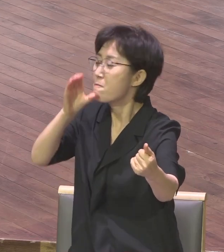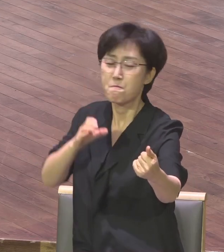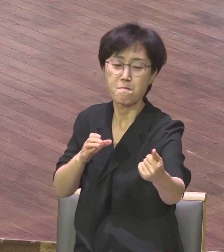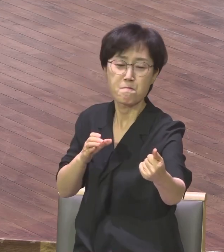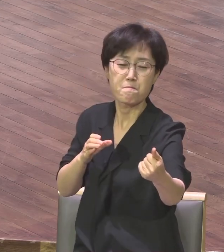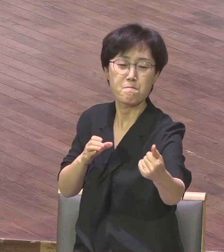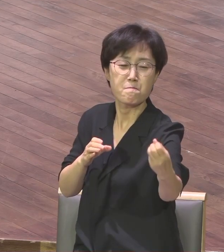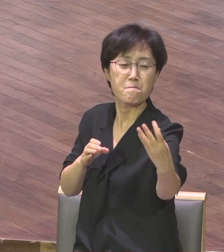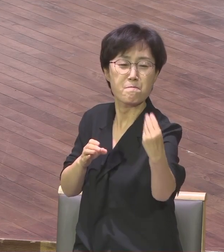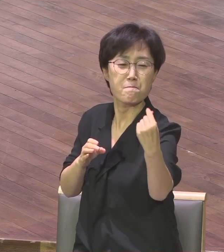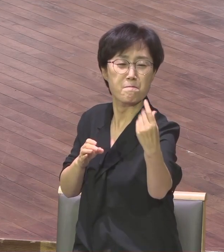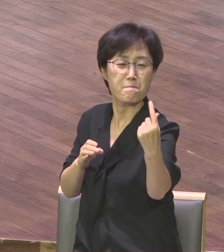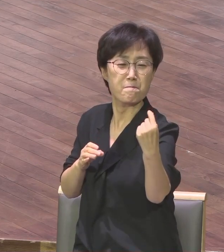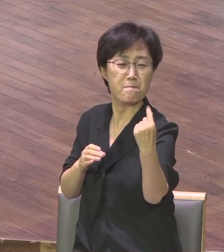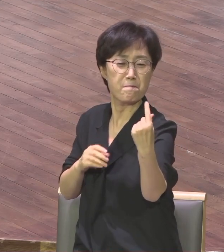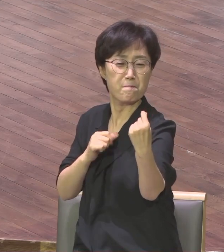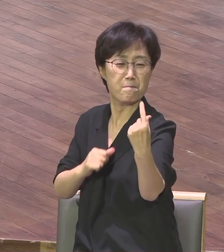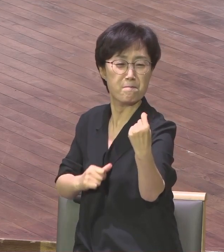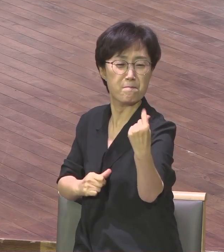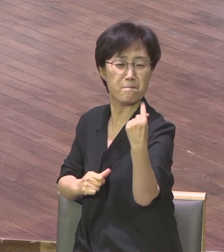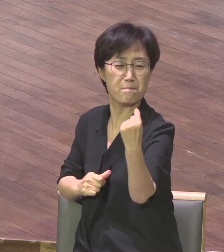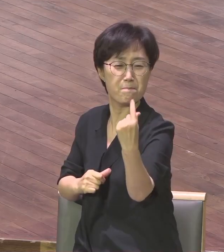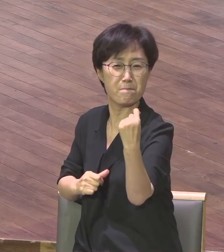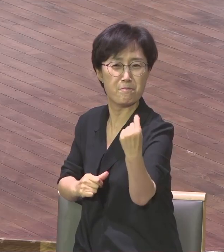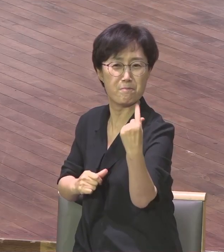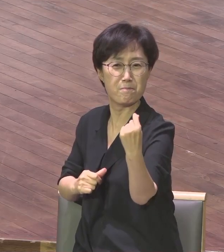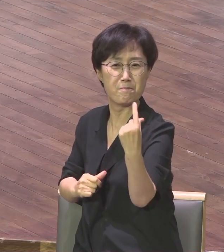할 때 물 딱 마셔.